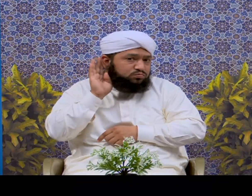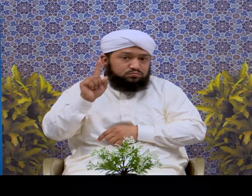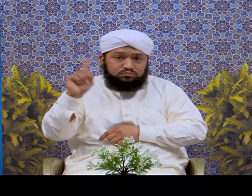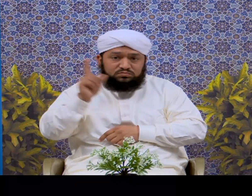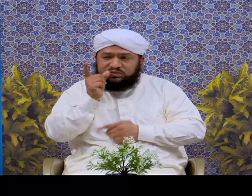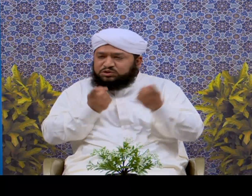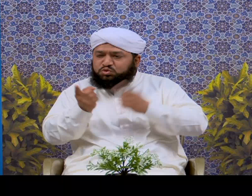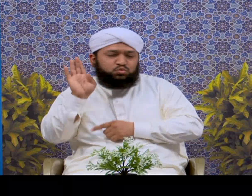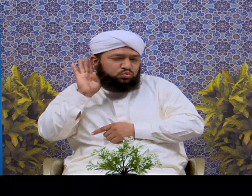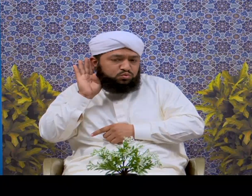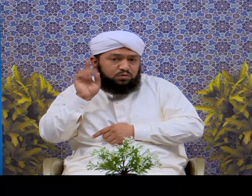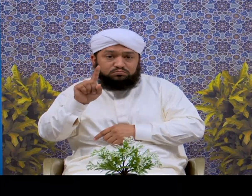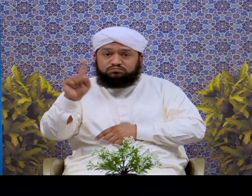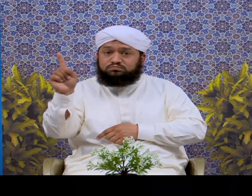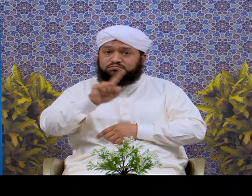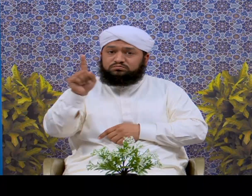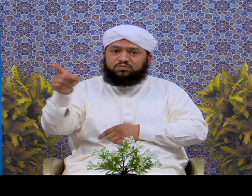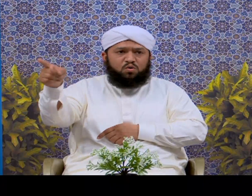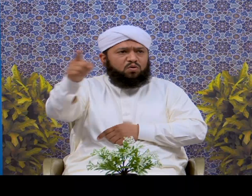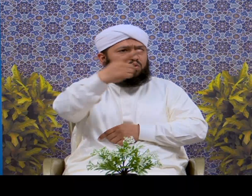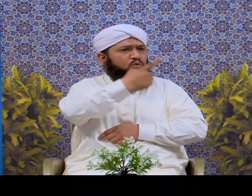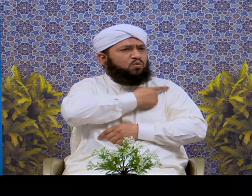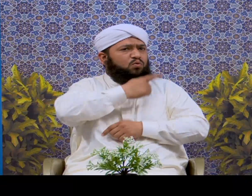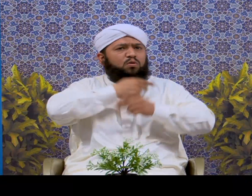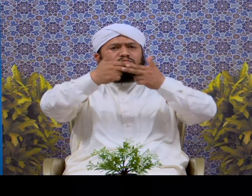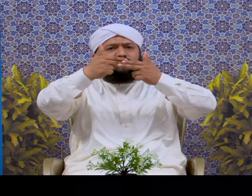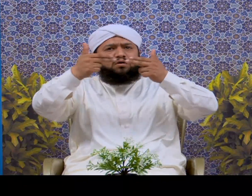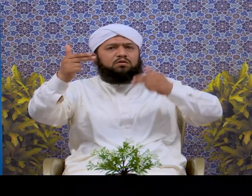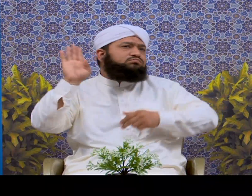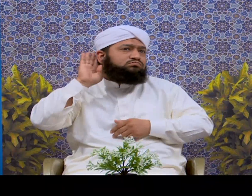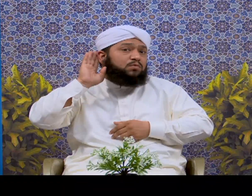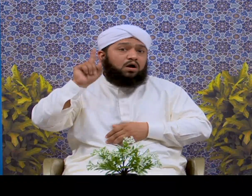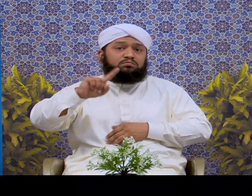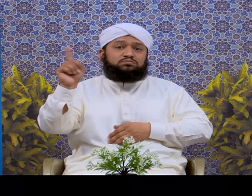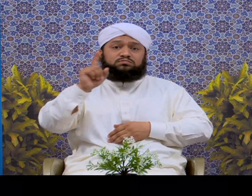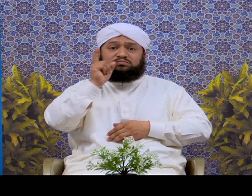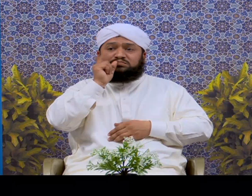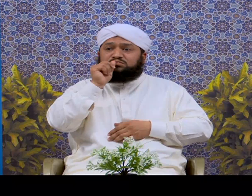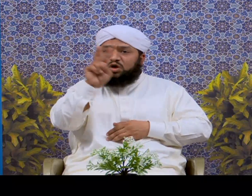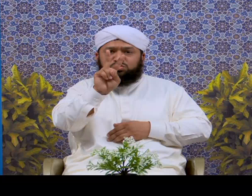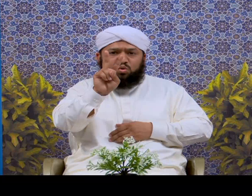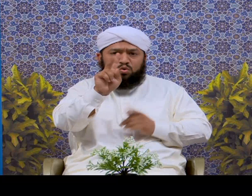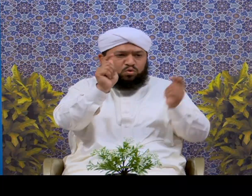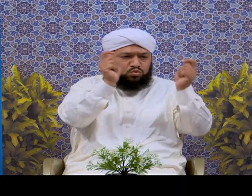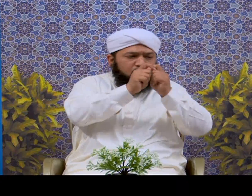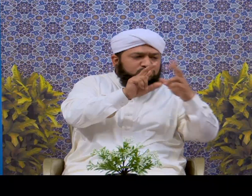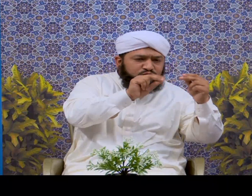کی چغلی نہ سنیے، کسی کے عیب ہرگز نہ سنیے۔ جب دو آدمی چھپ کر بات کریں تو کان لگا کر نہ